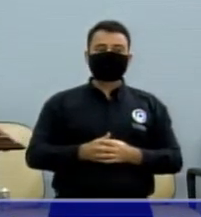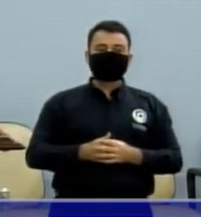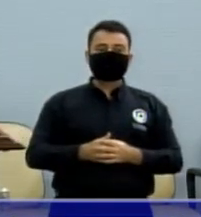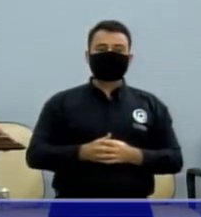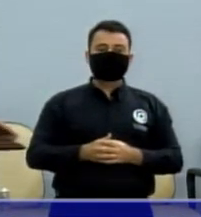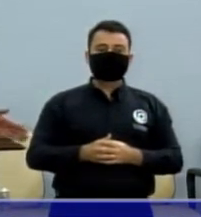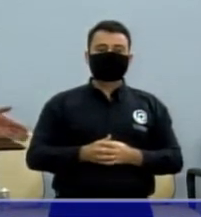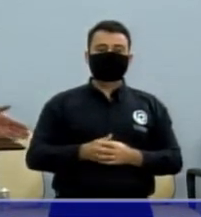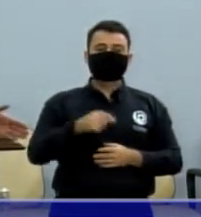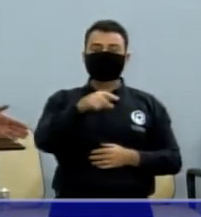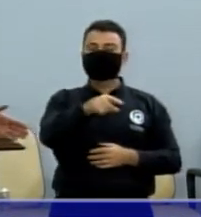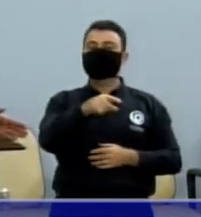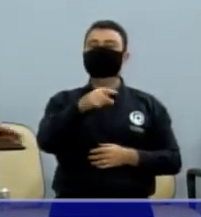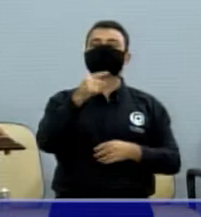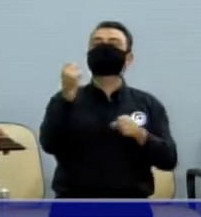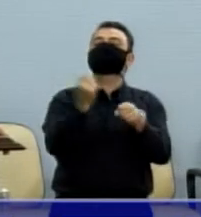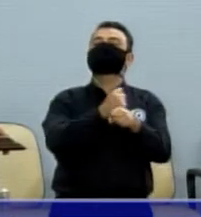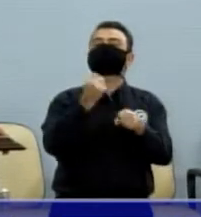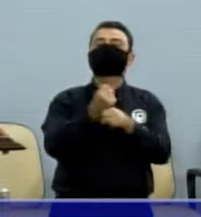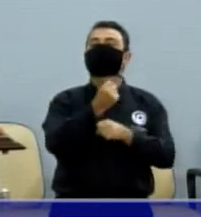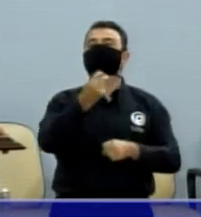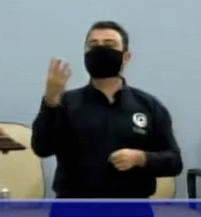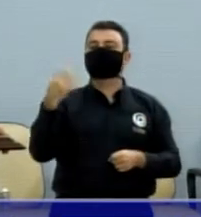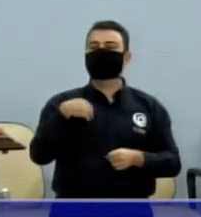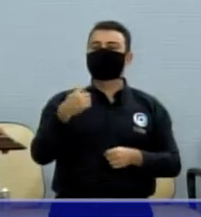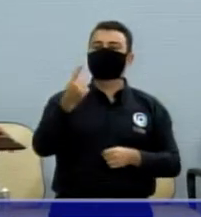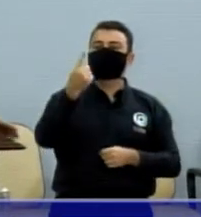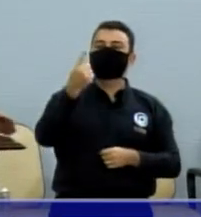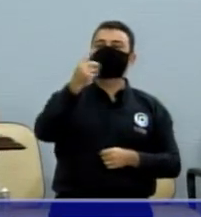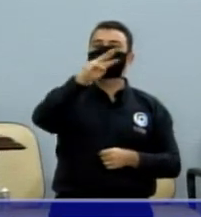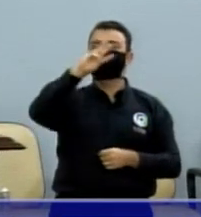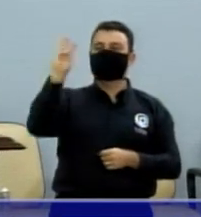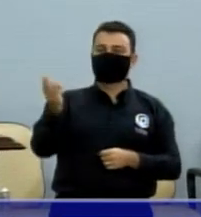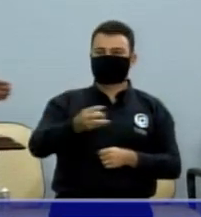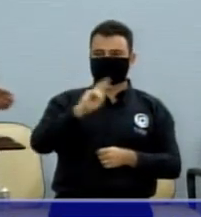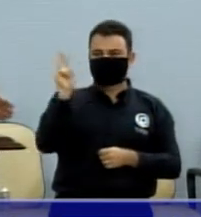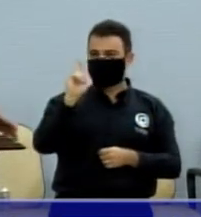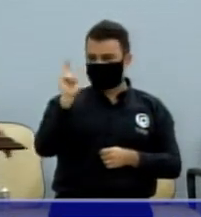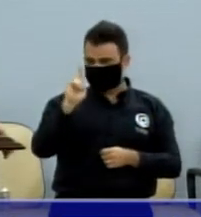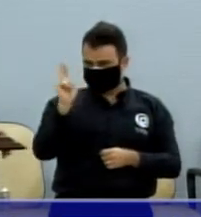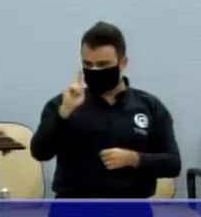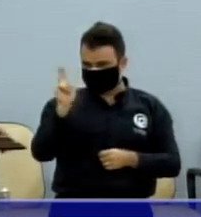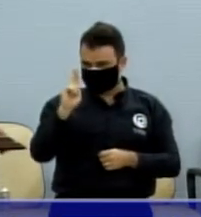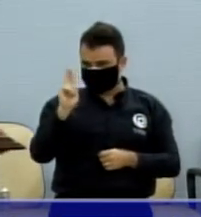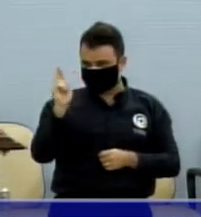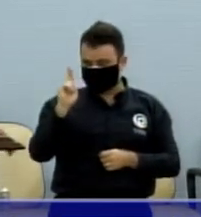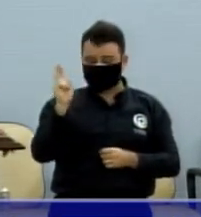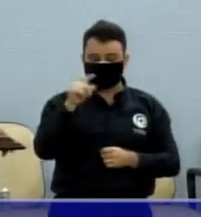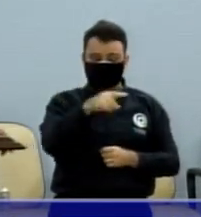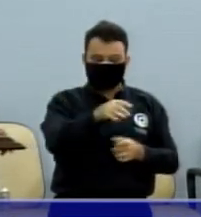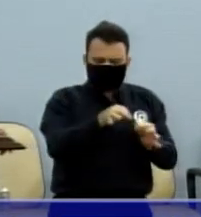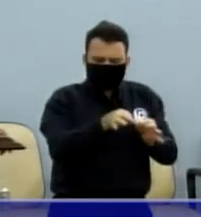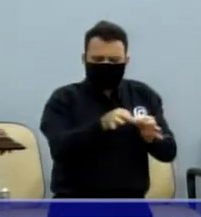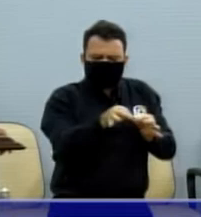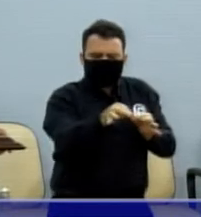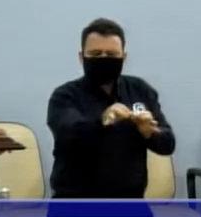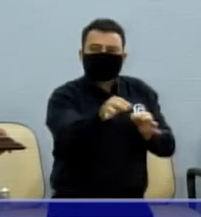quase um milhão de reais, né? Que serão, é uma obra de 140